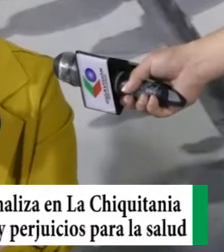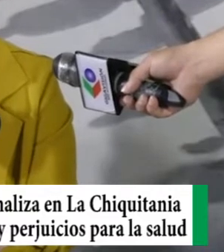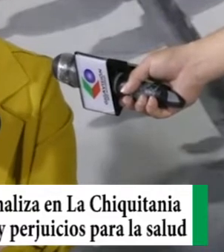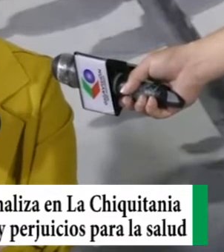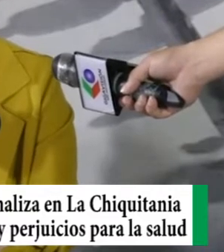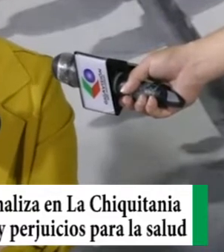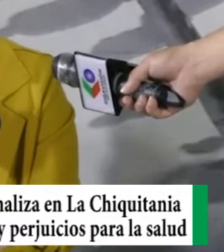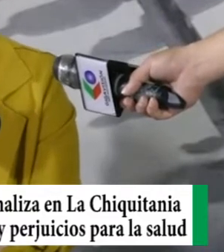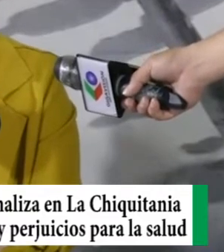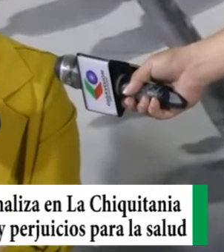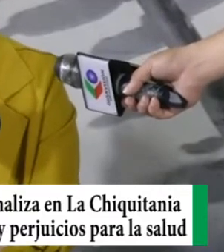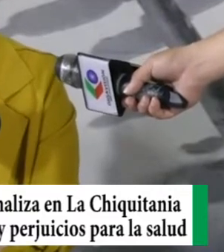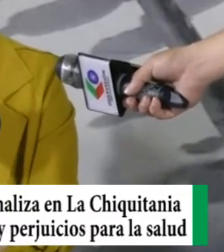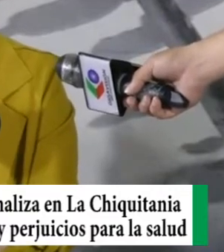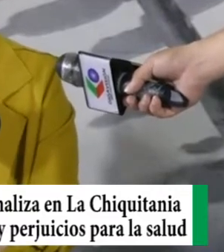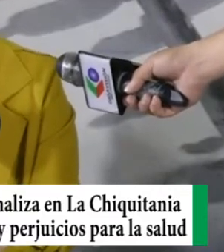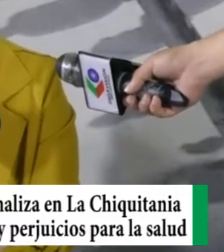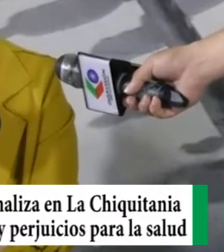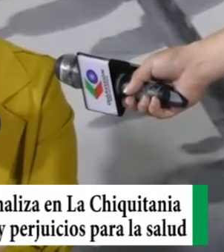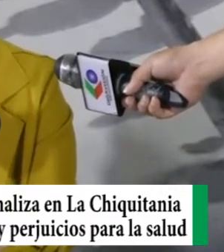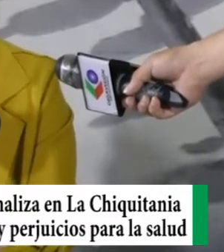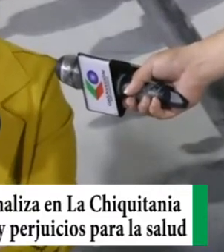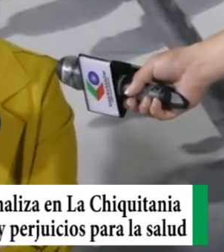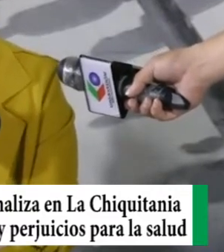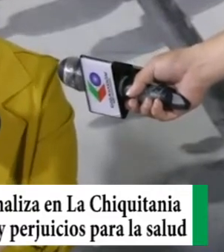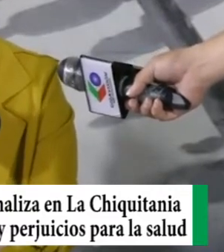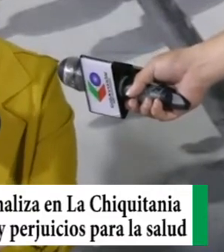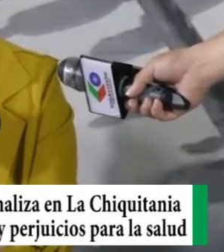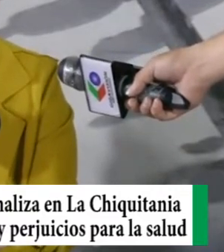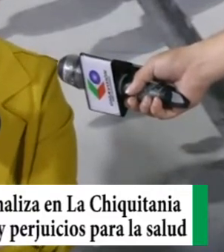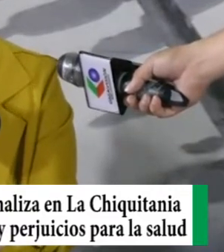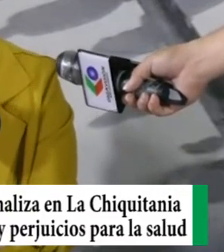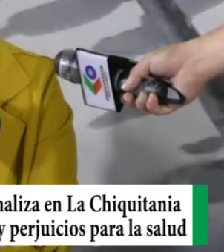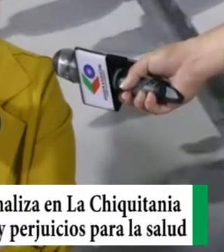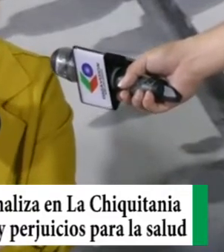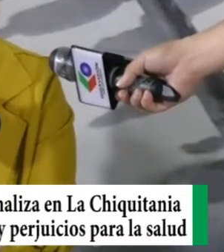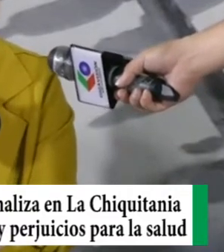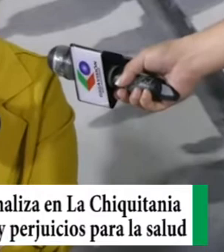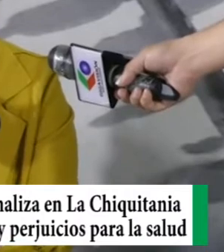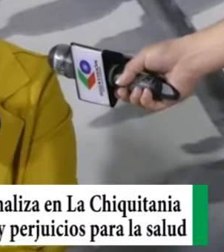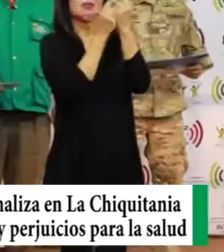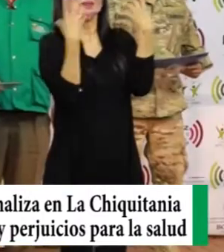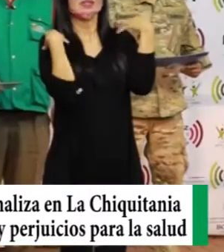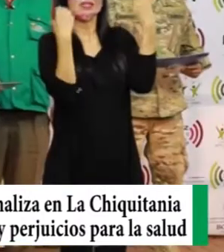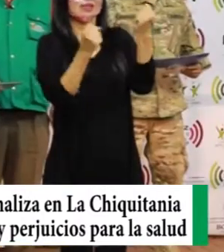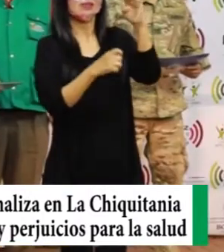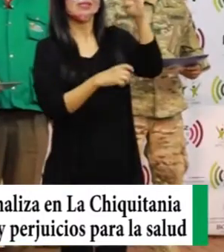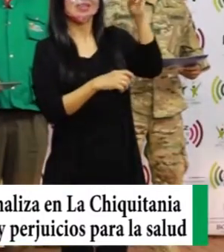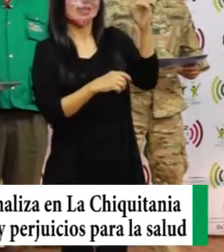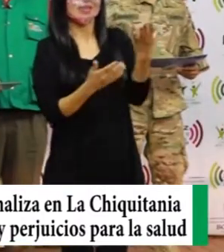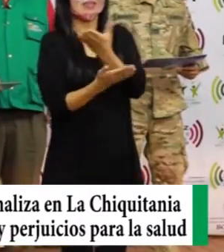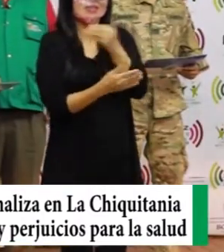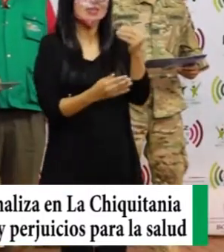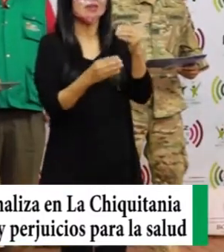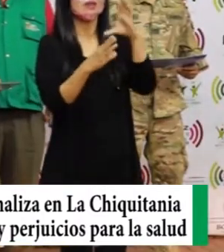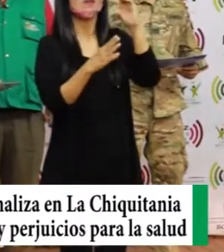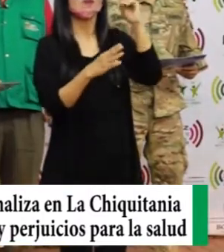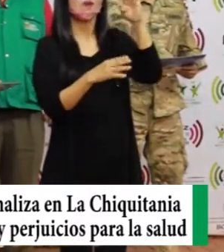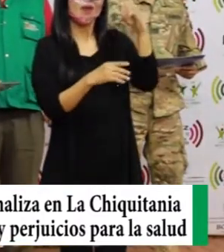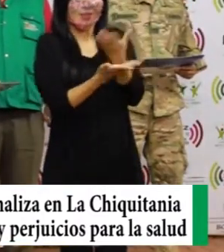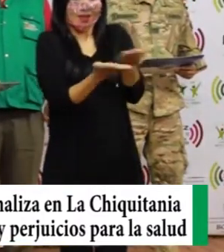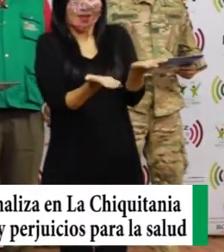toda la colectividad. Y pedimos que estas personas reflexionen sobre sus acciones. Como COE estamos muy,